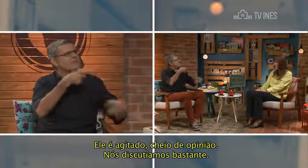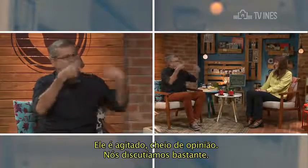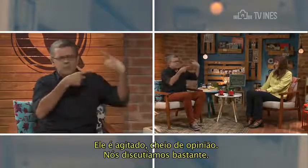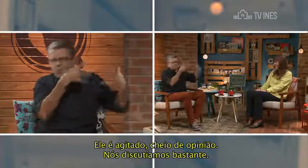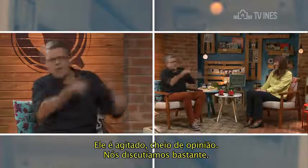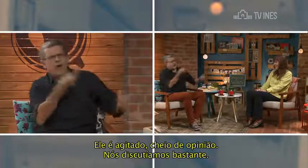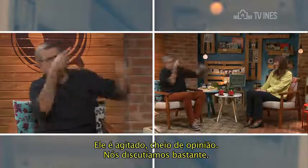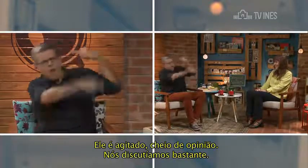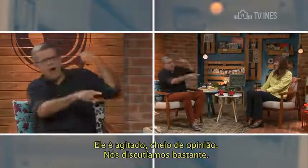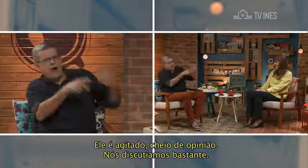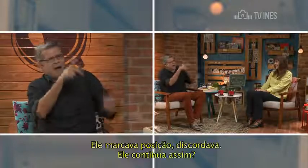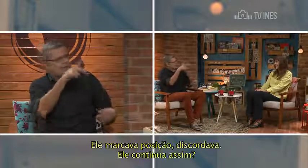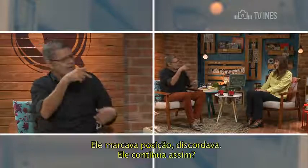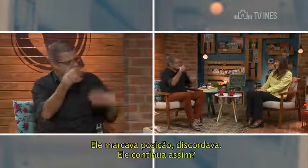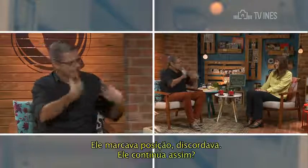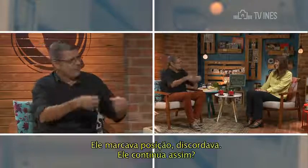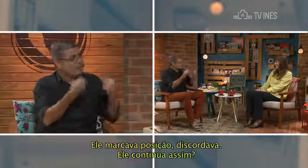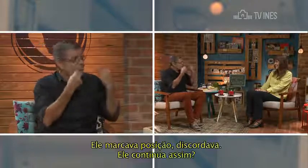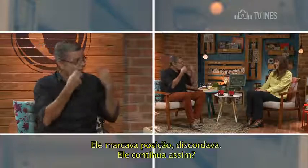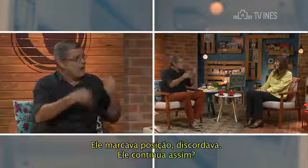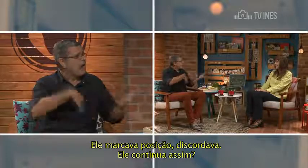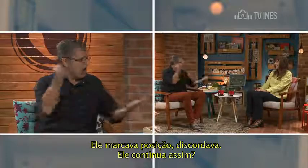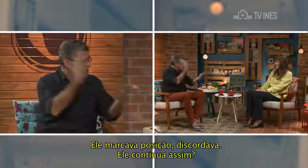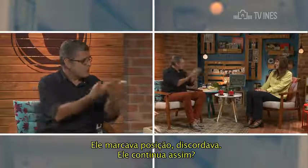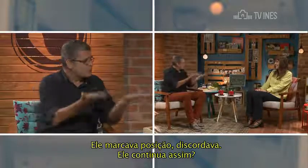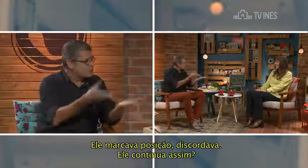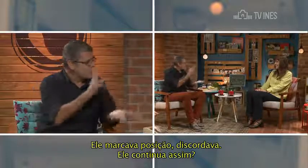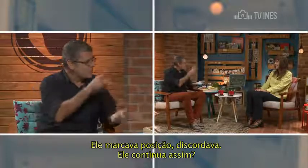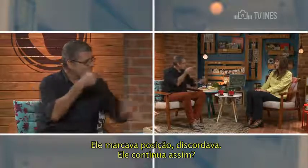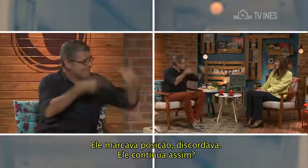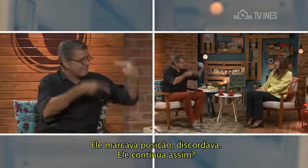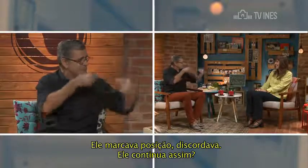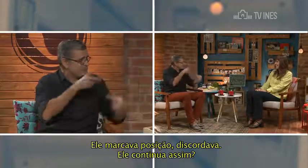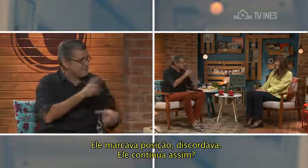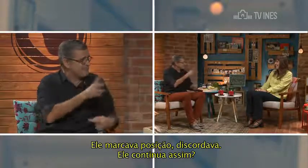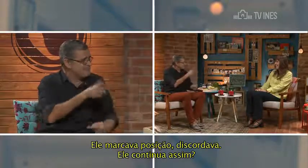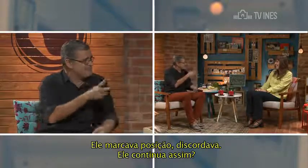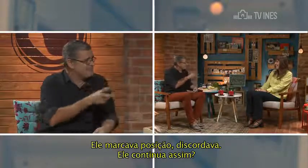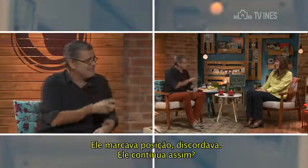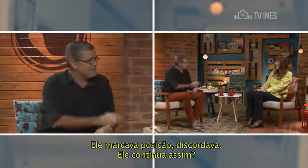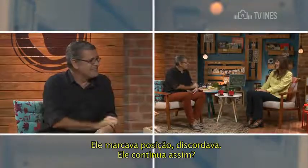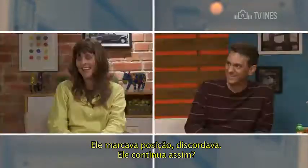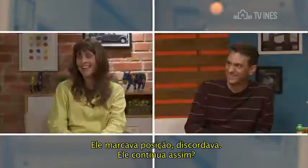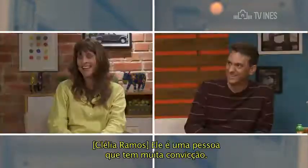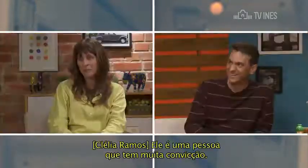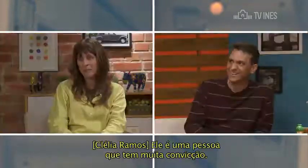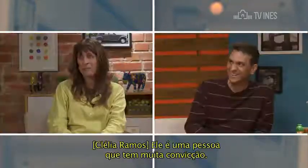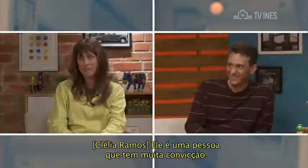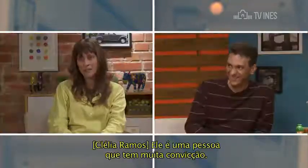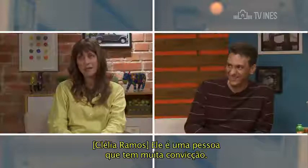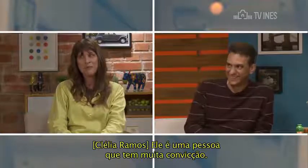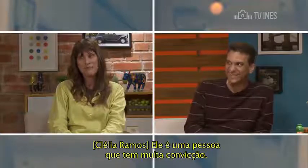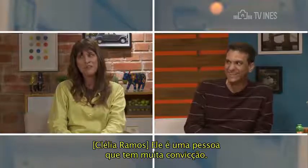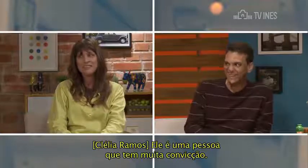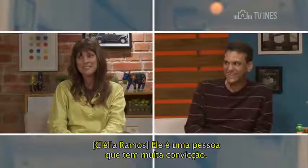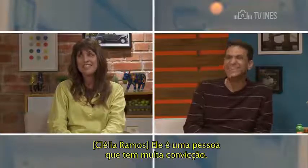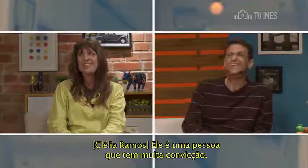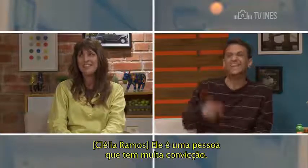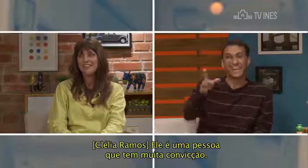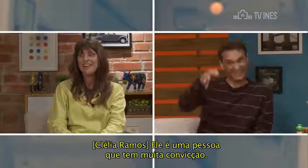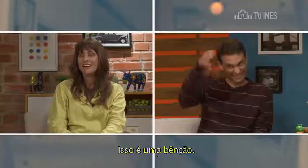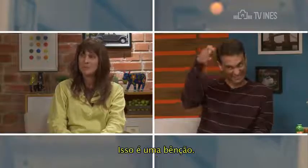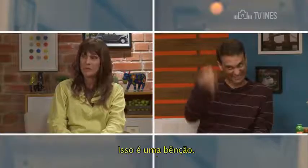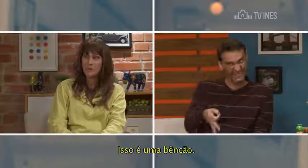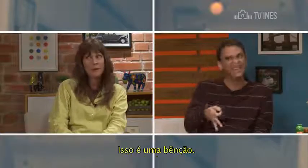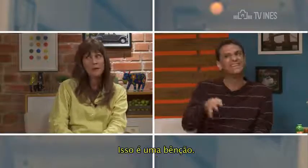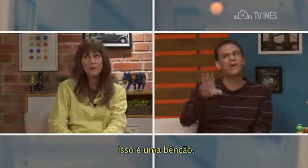Nós discutíamos bastante. Ele marcava posição, discordava. Ele continua assim? Ele é uma pessoa que tem muita